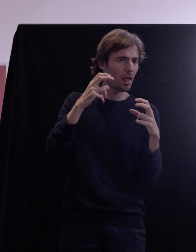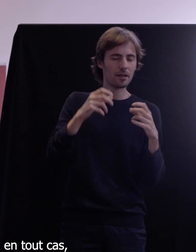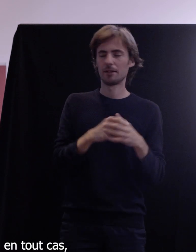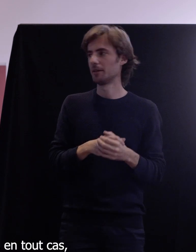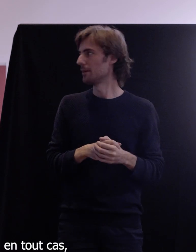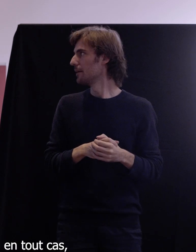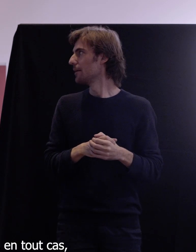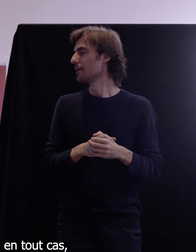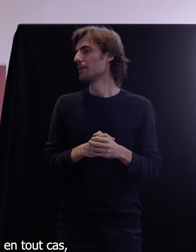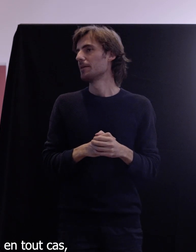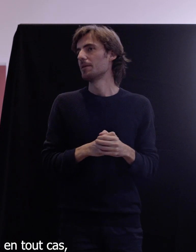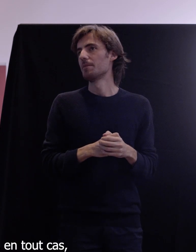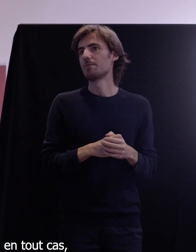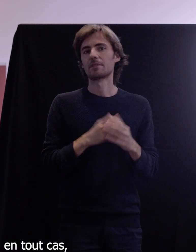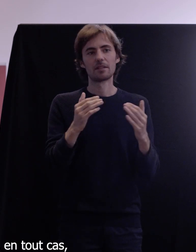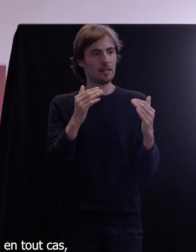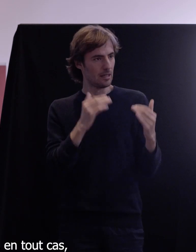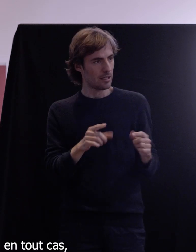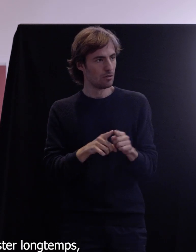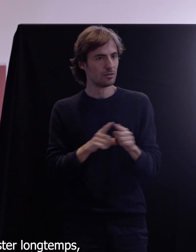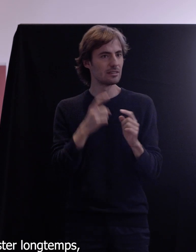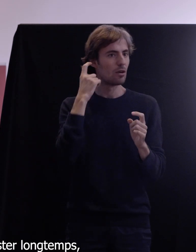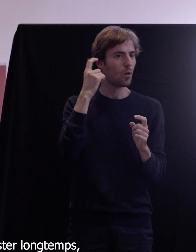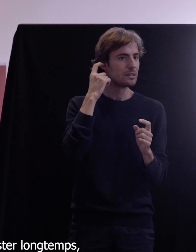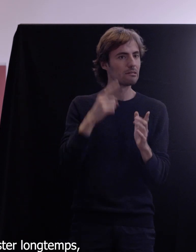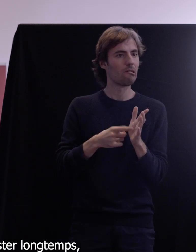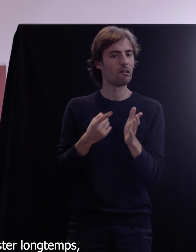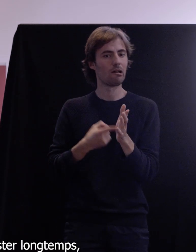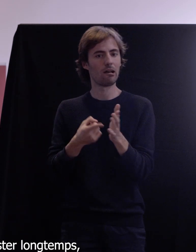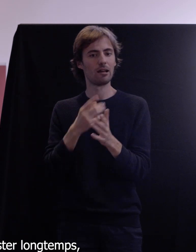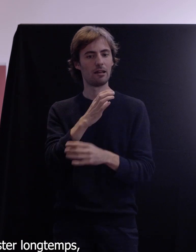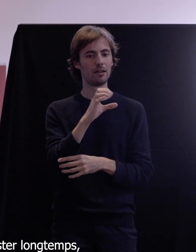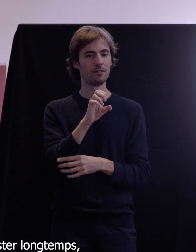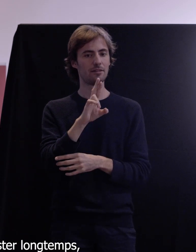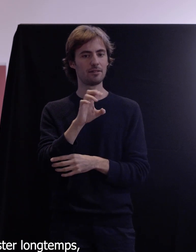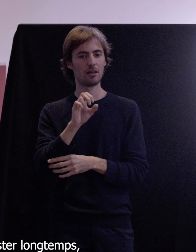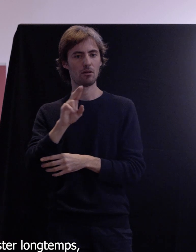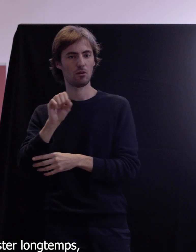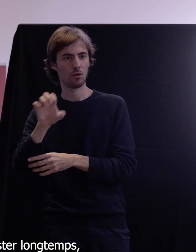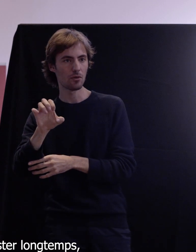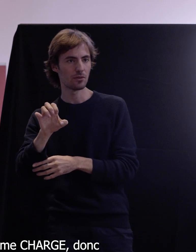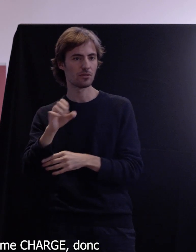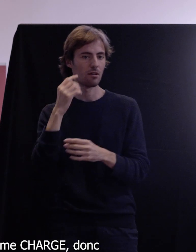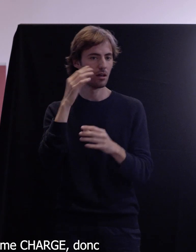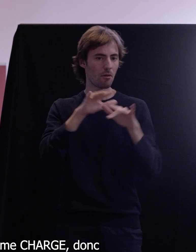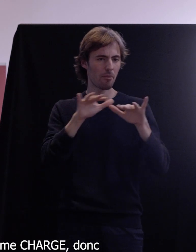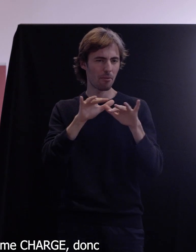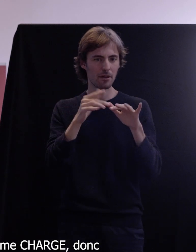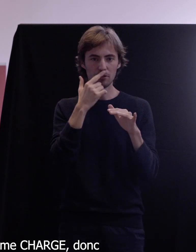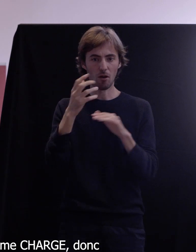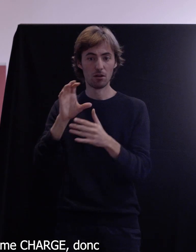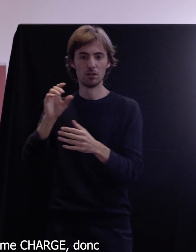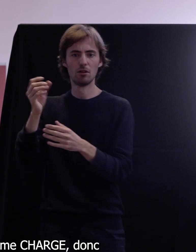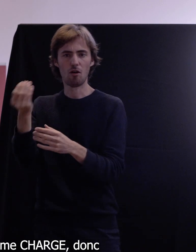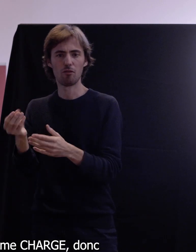ossiculaires, et évidemment, en tout cas, les problèmes d'otite séreuse qui peuvent persister longtemps, plus longtemps qu'un enfant qui n'a pas de syndrome de Charge,